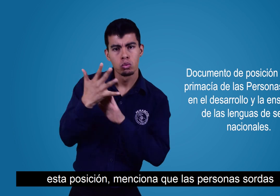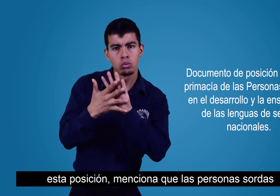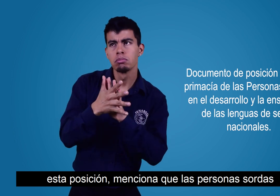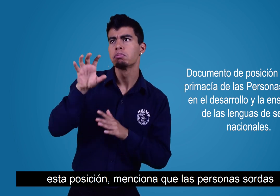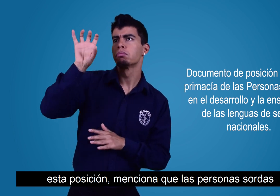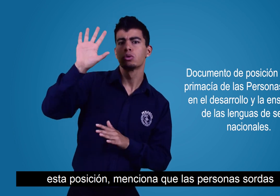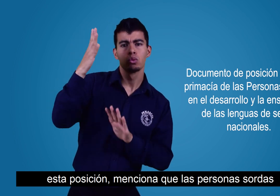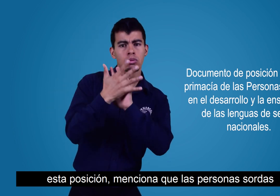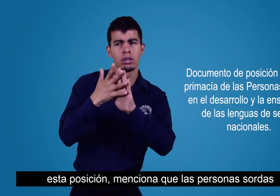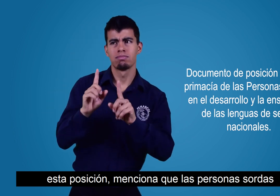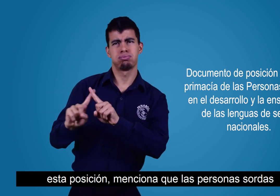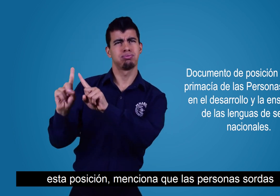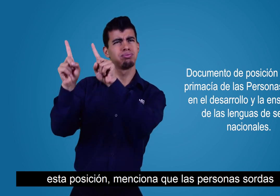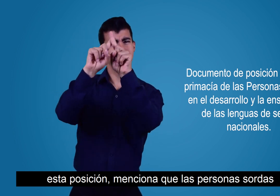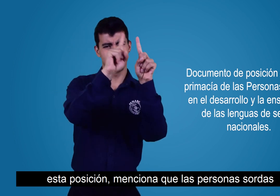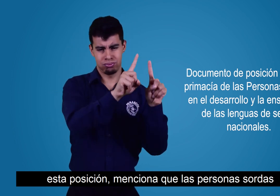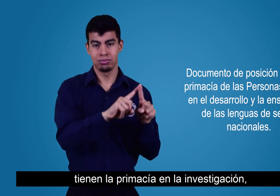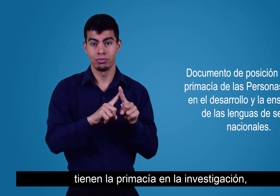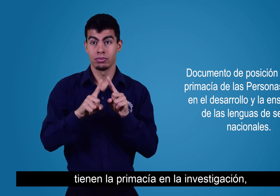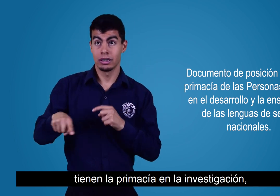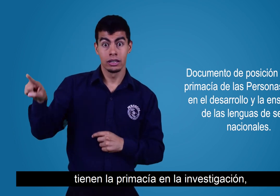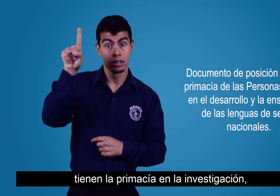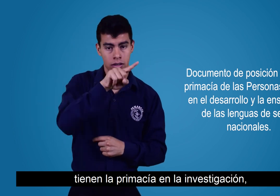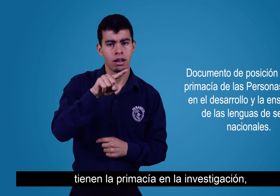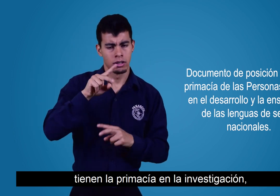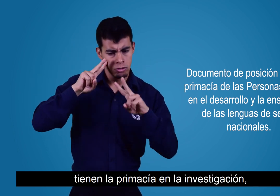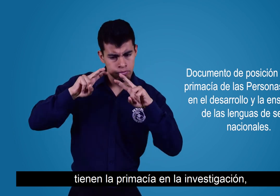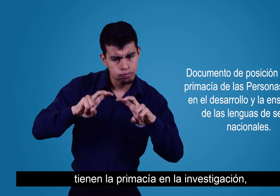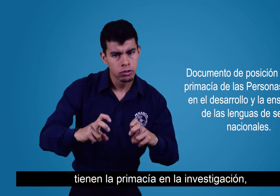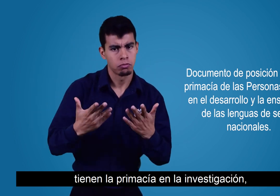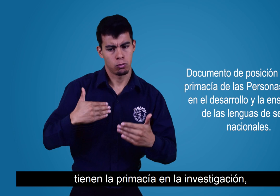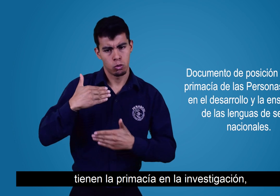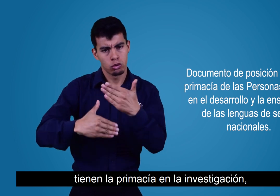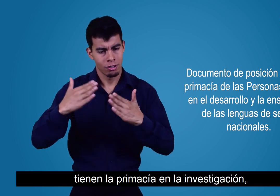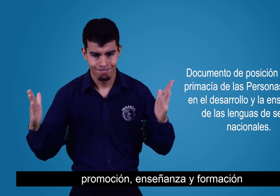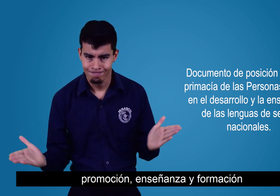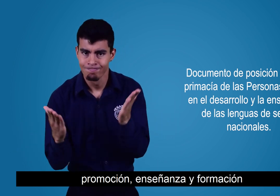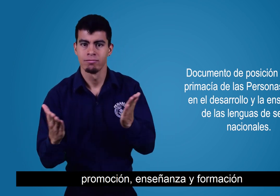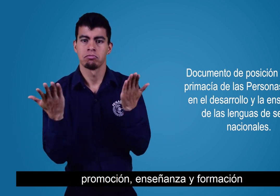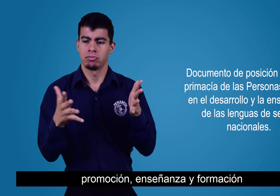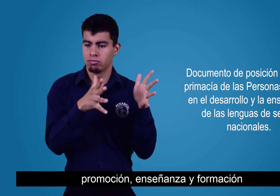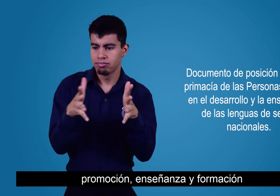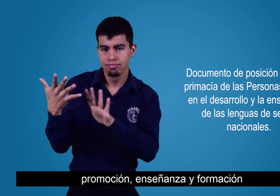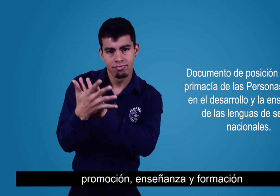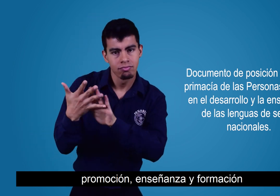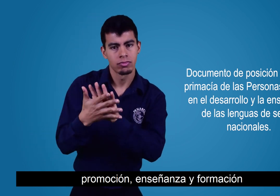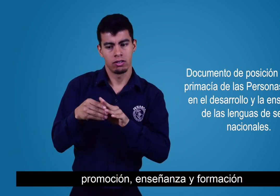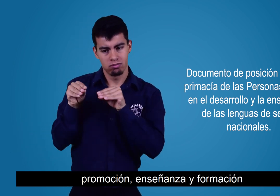posición menciona que las personas sordas tienen la primacía en la investigación, promoción, enseñanza